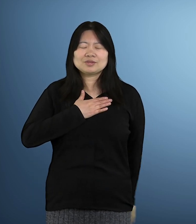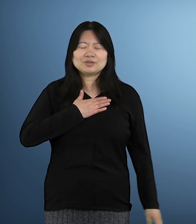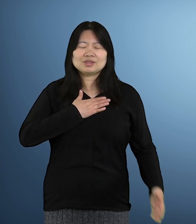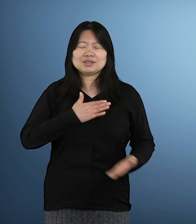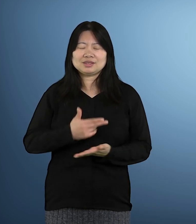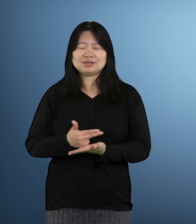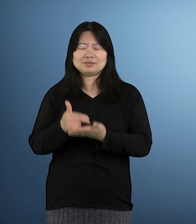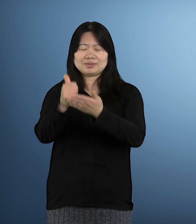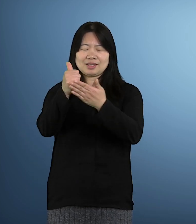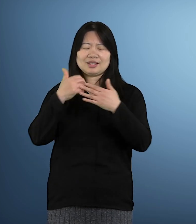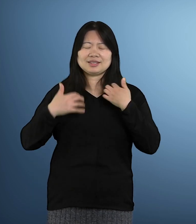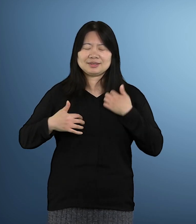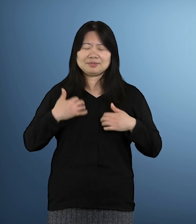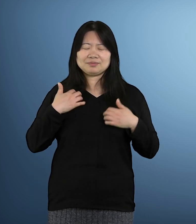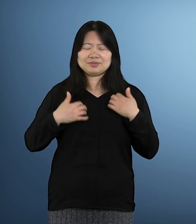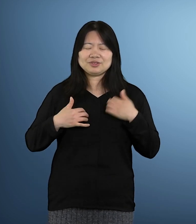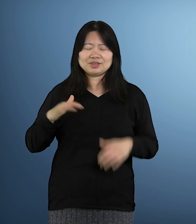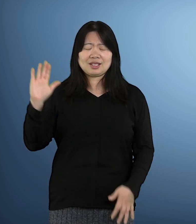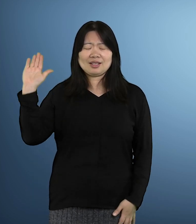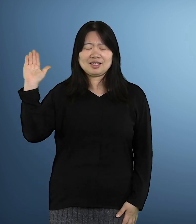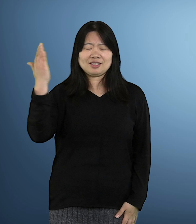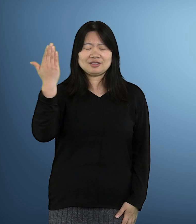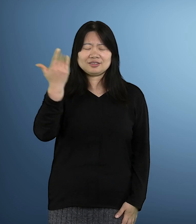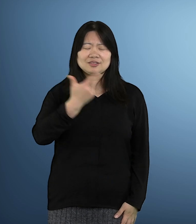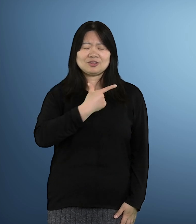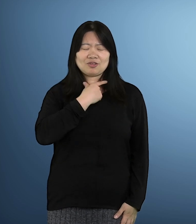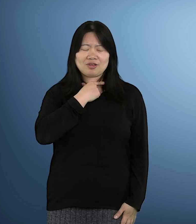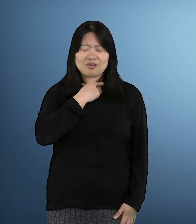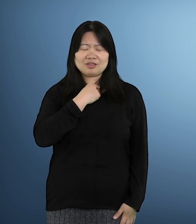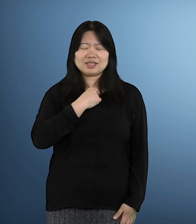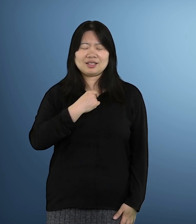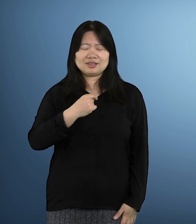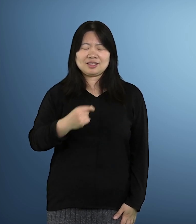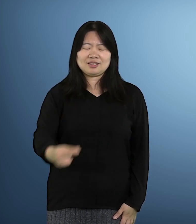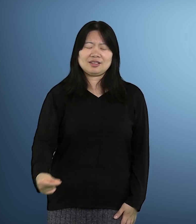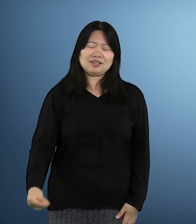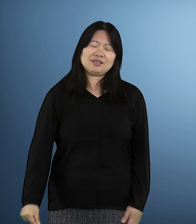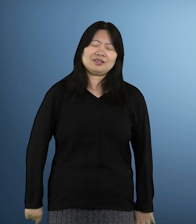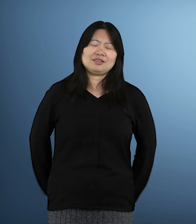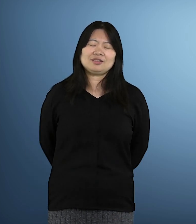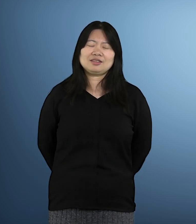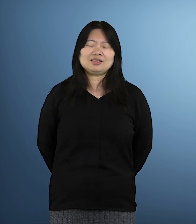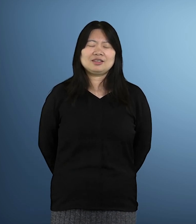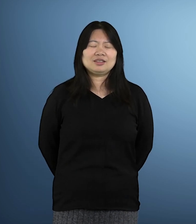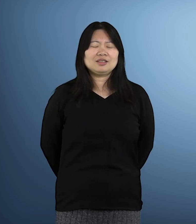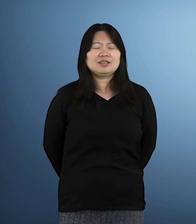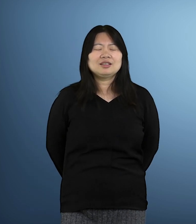나 주님의 기쁨 되기 원하네.